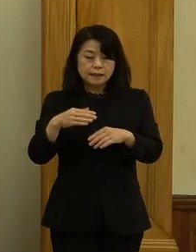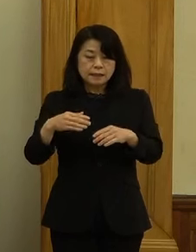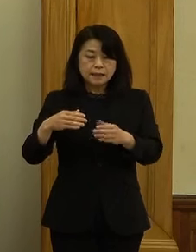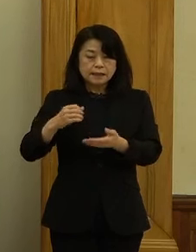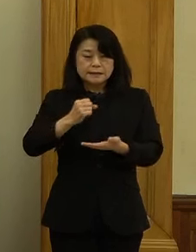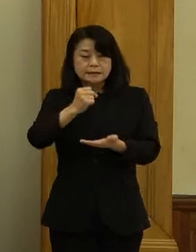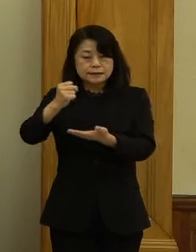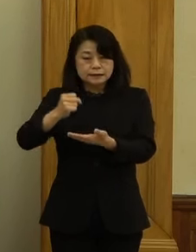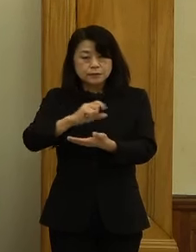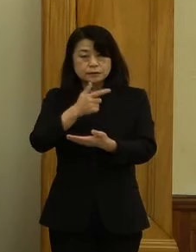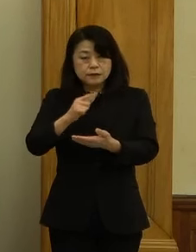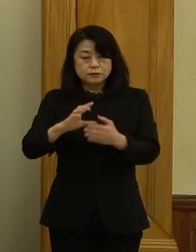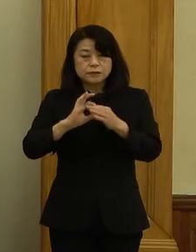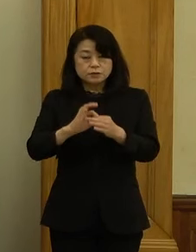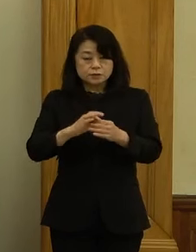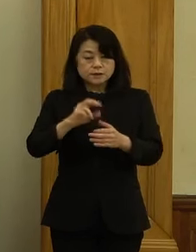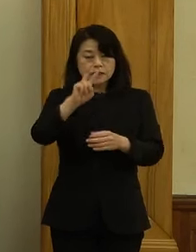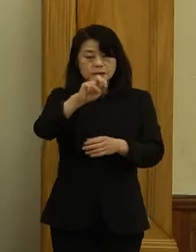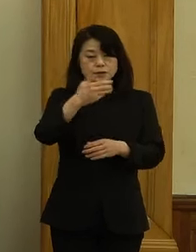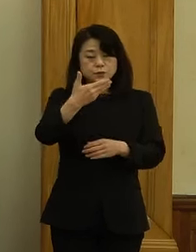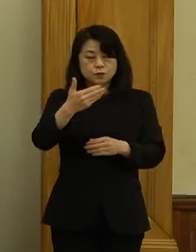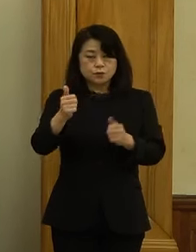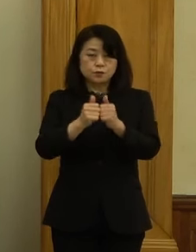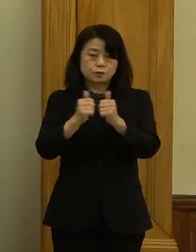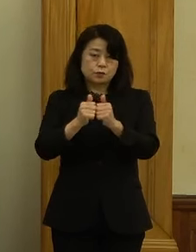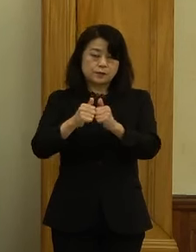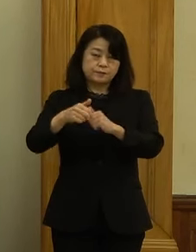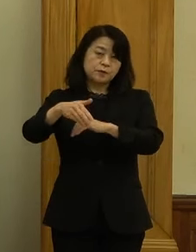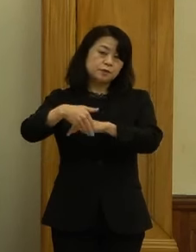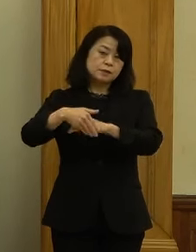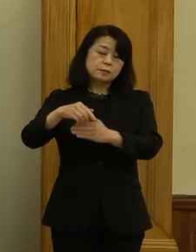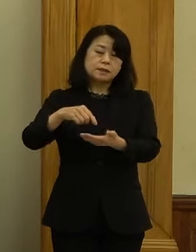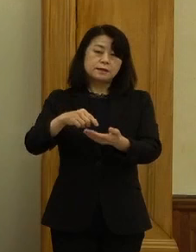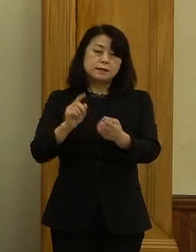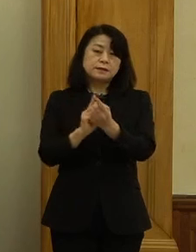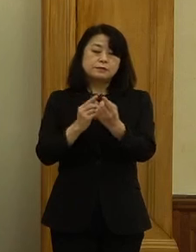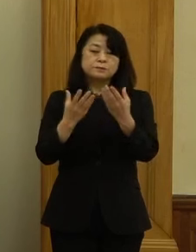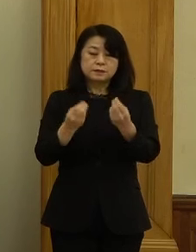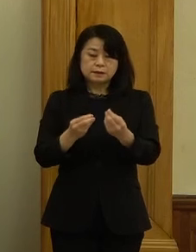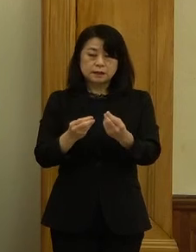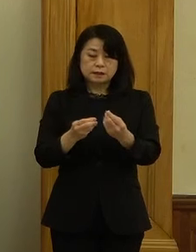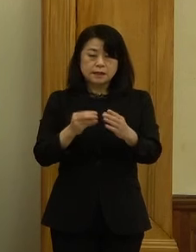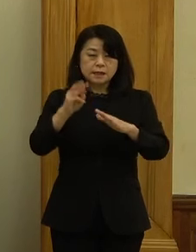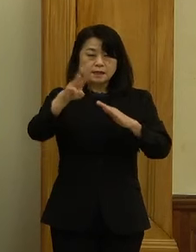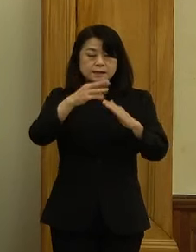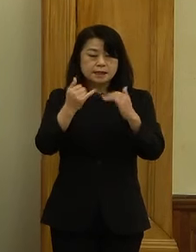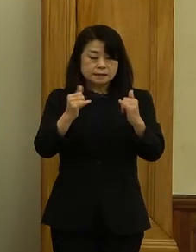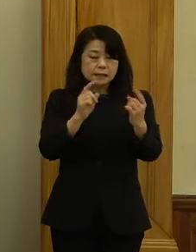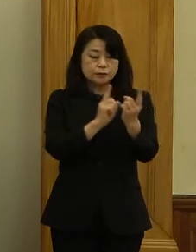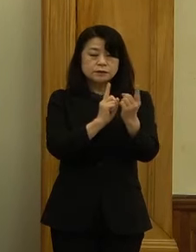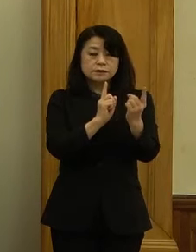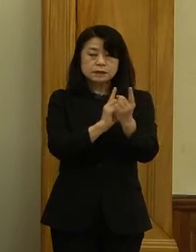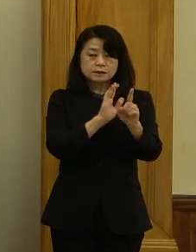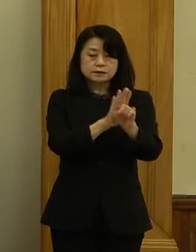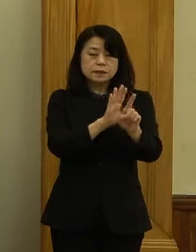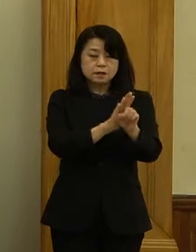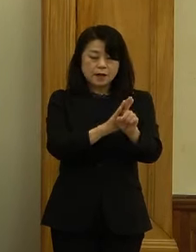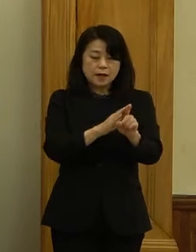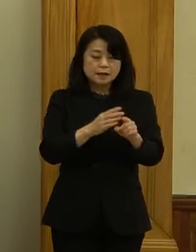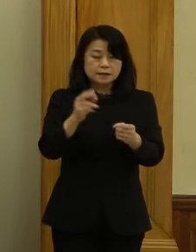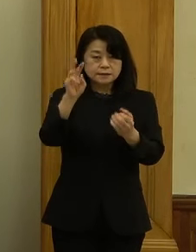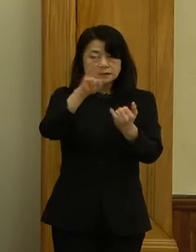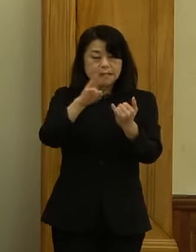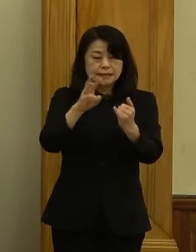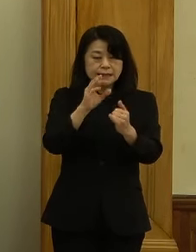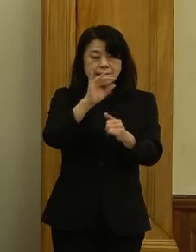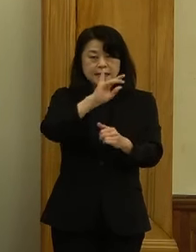等について29件の相談をいいています被災者に対する支援ですが災害議金につい